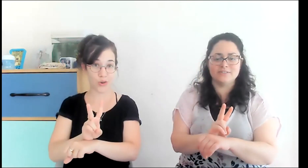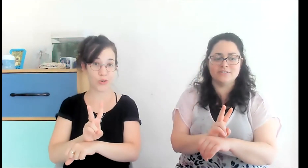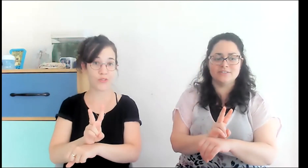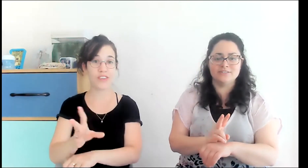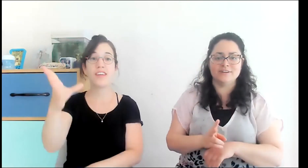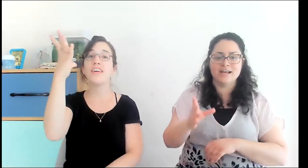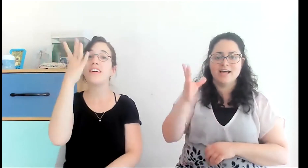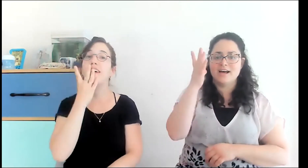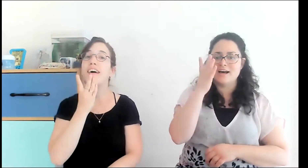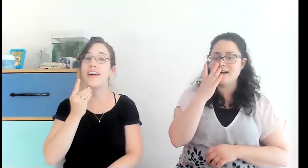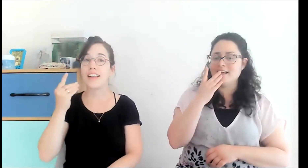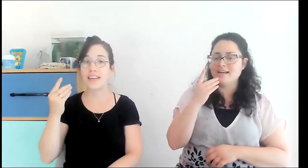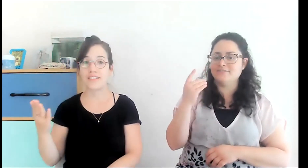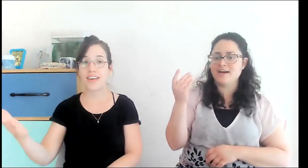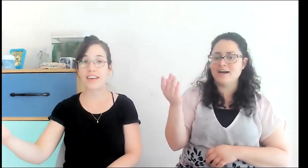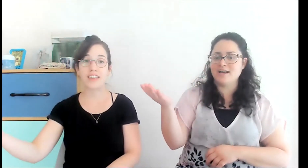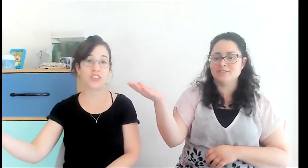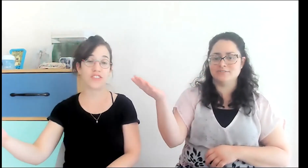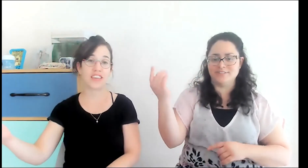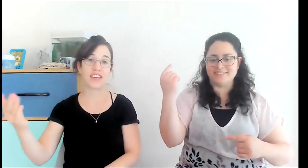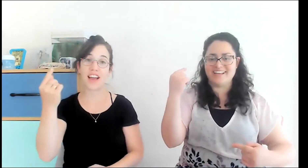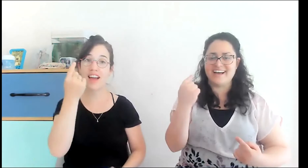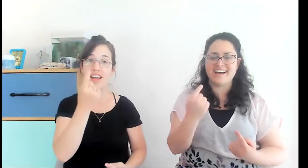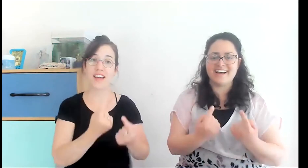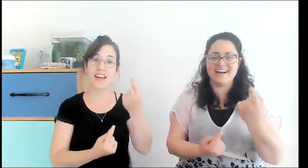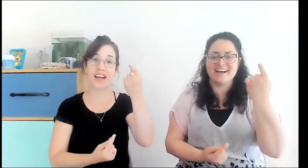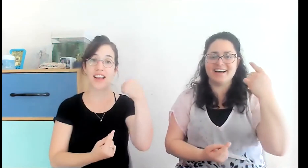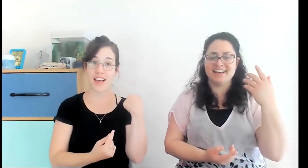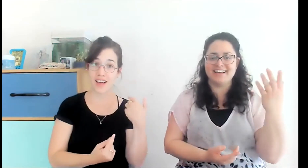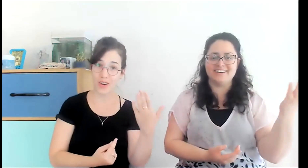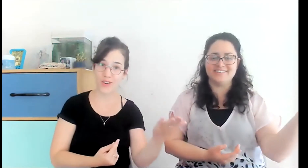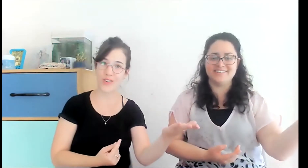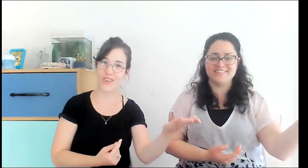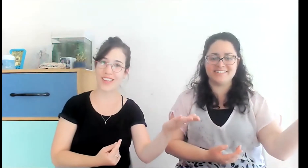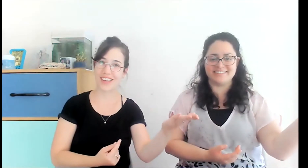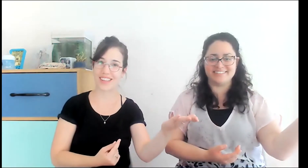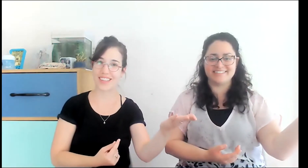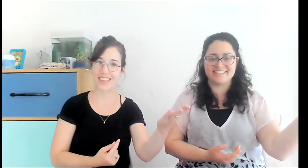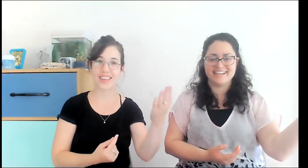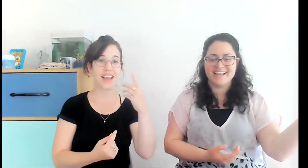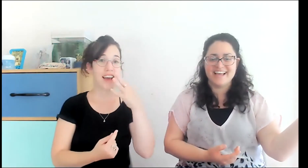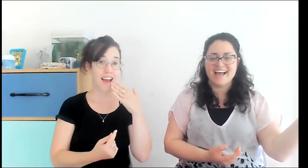הטוב. על הדבש ועל העוקץ,